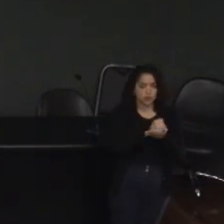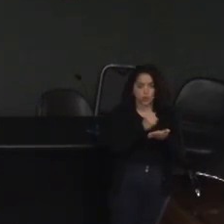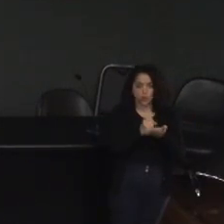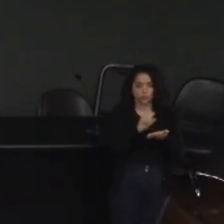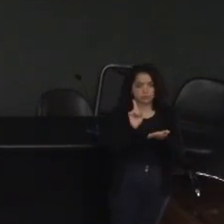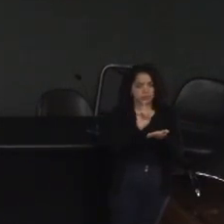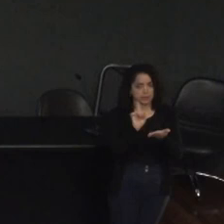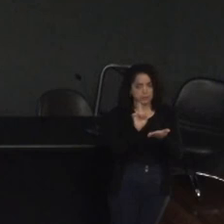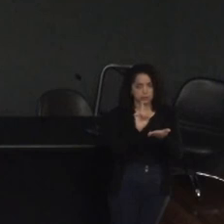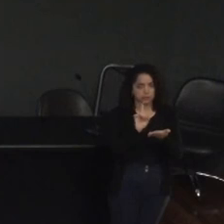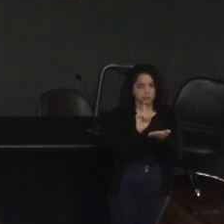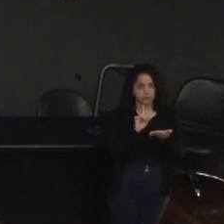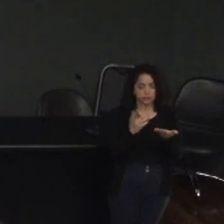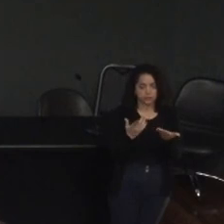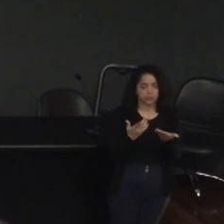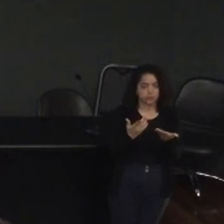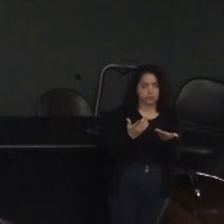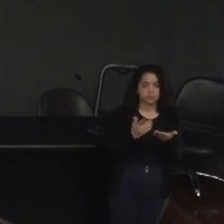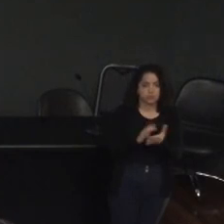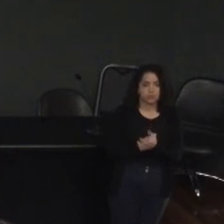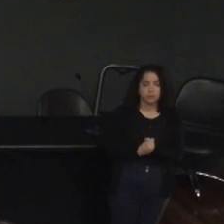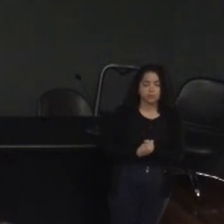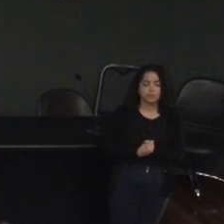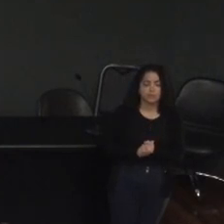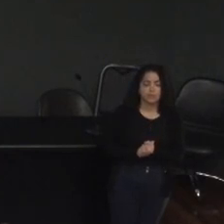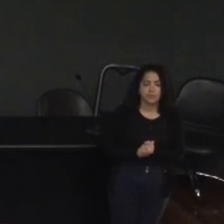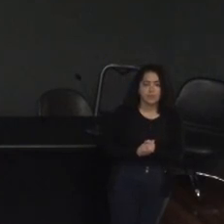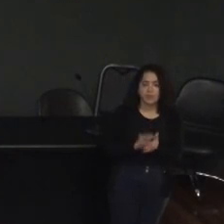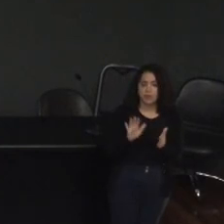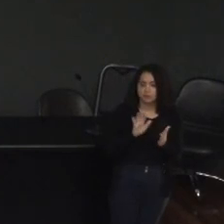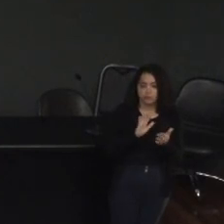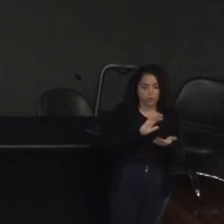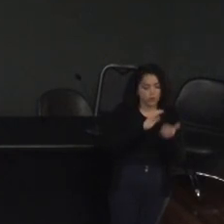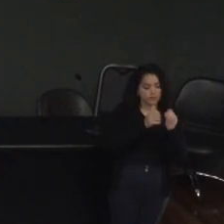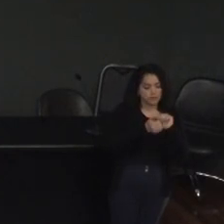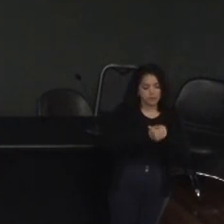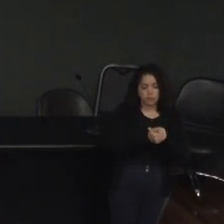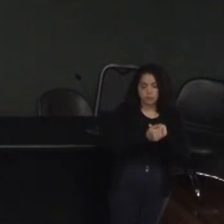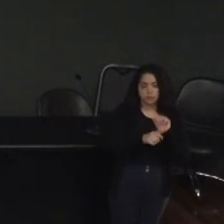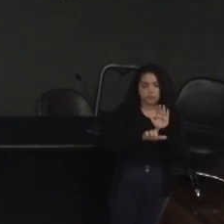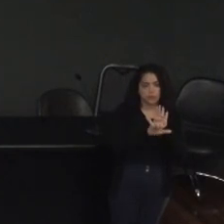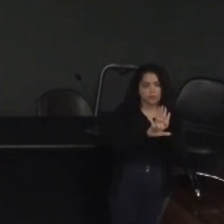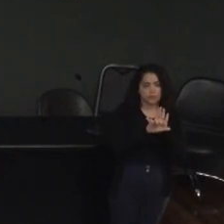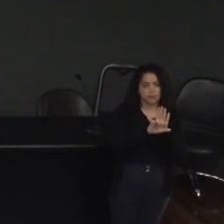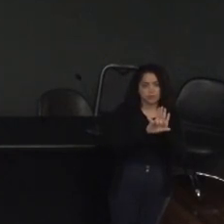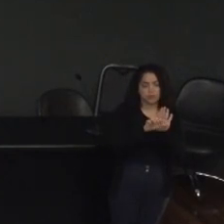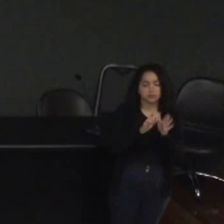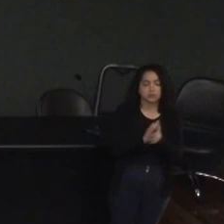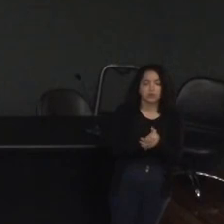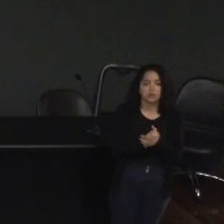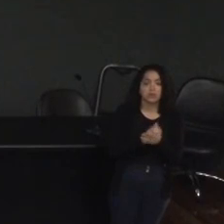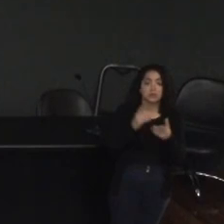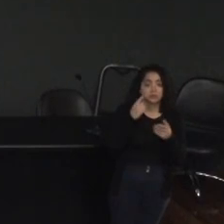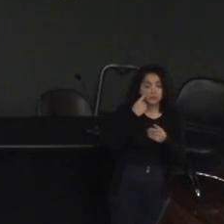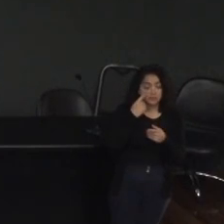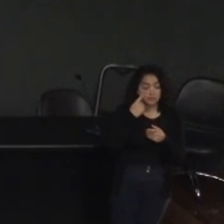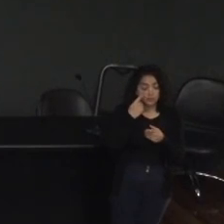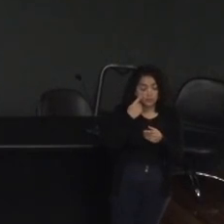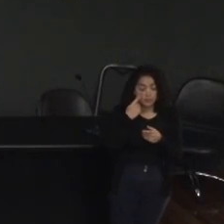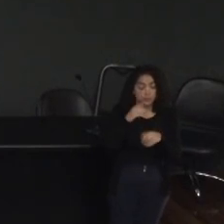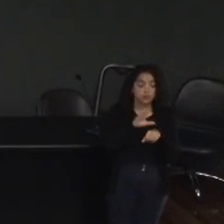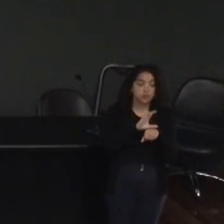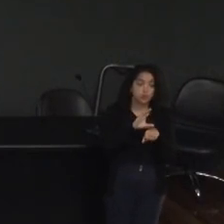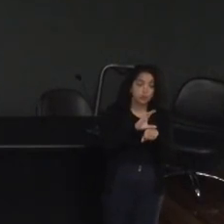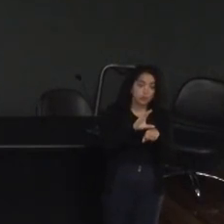não é só contrato política de privacidade e política de cookie isso aí não é adequação a lei geral de proteção de dados né Tem vocês viram nesse